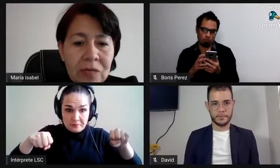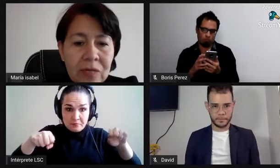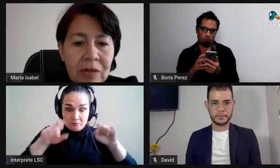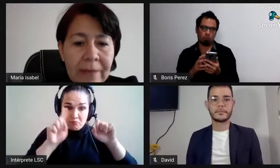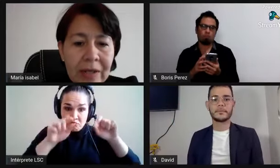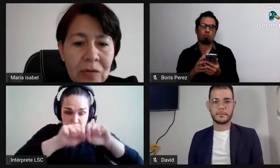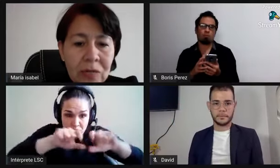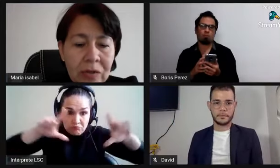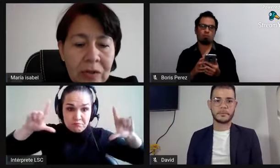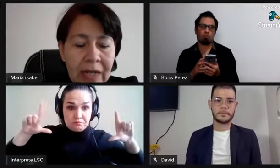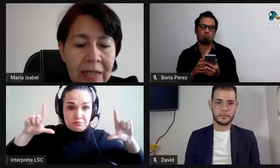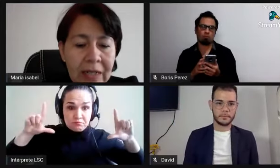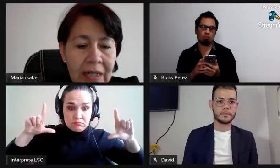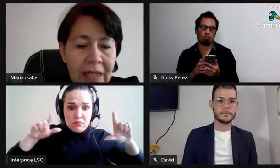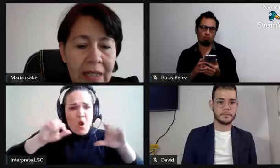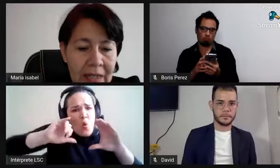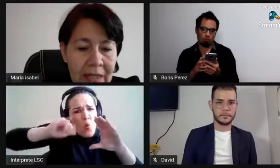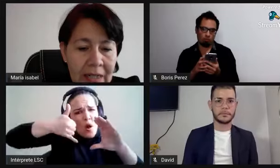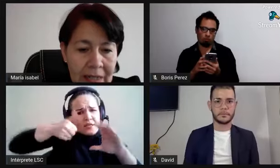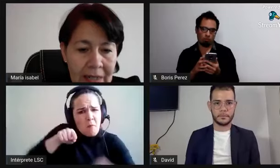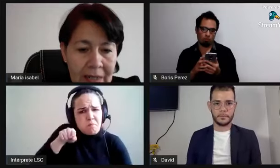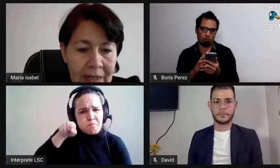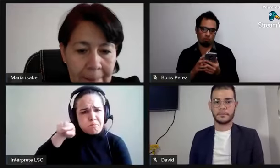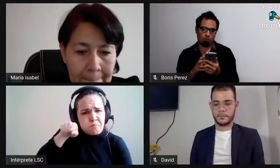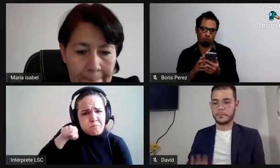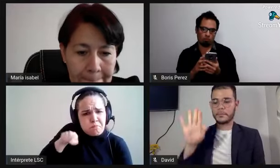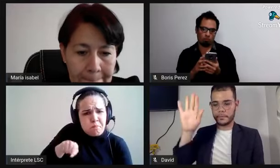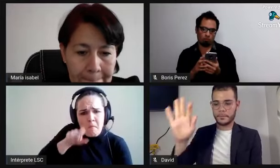de WhatsApp tenemos una pregunta.